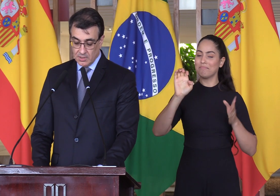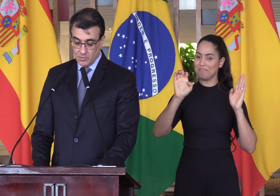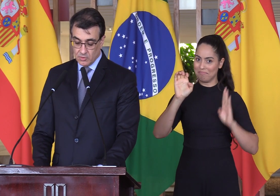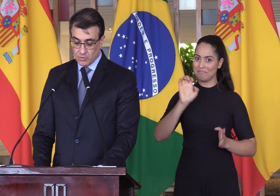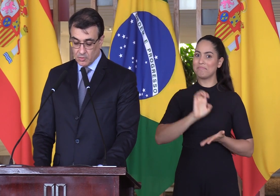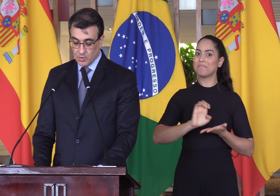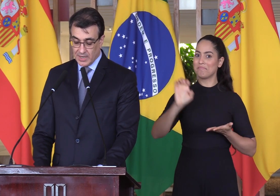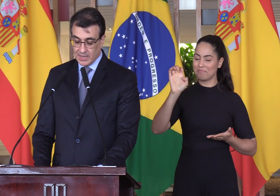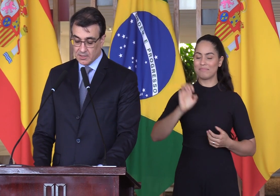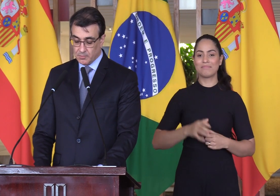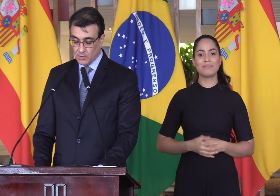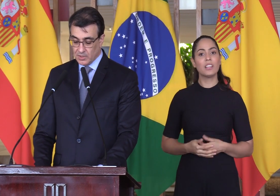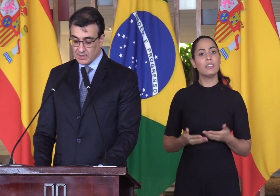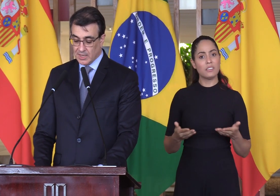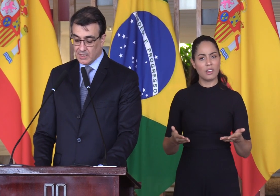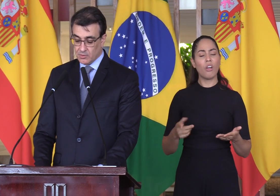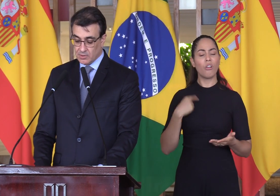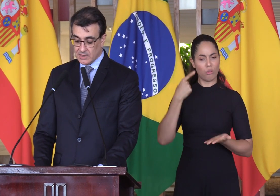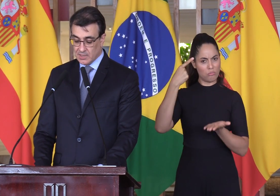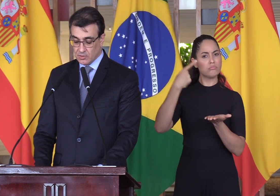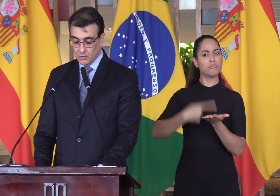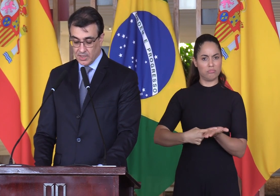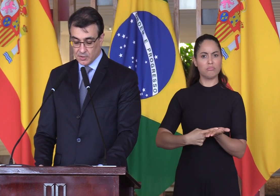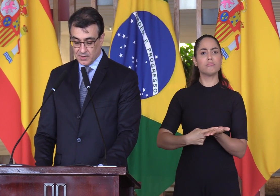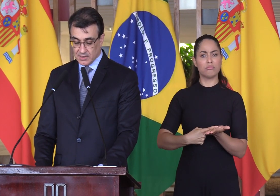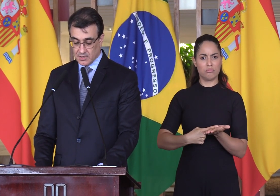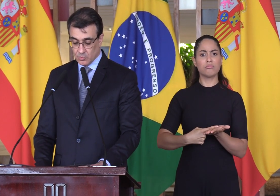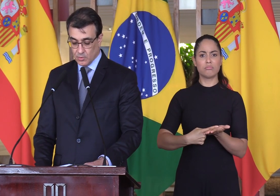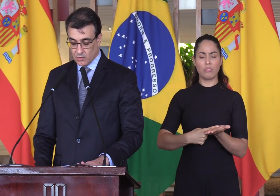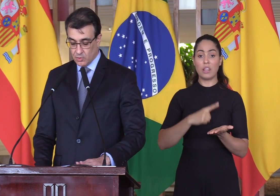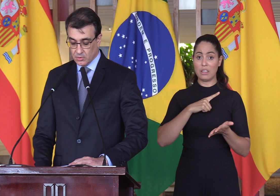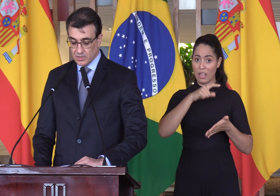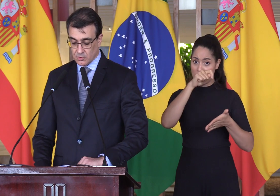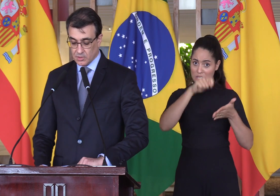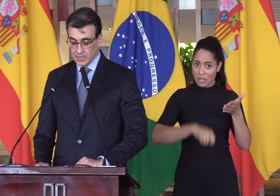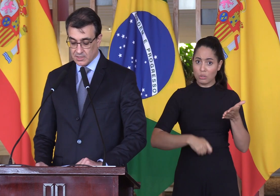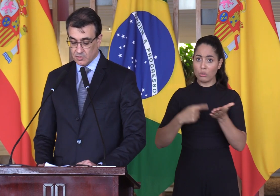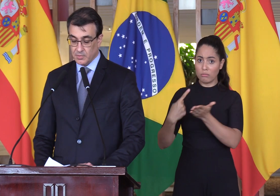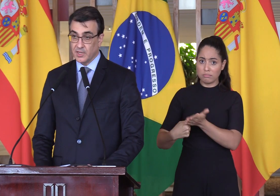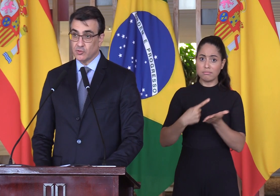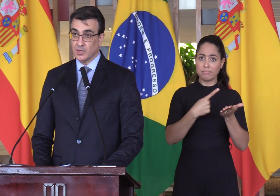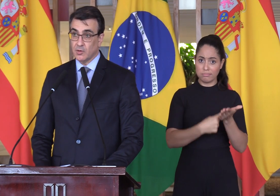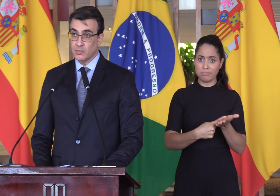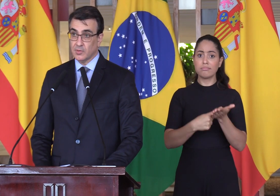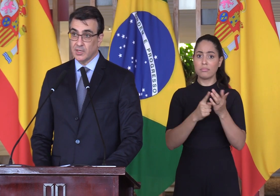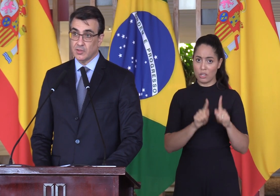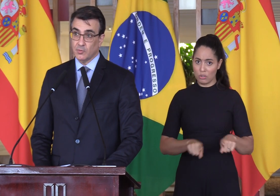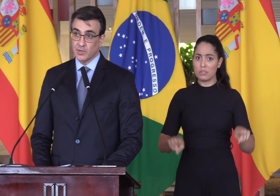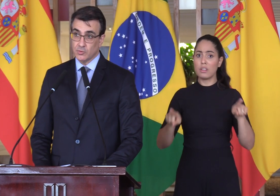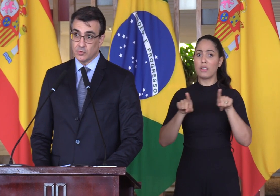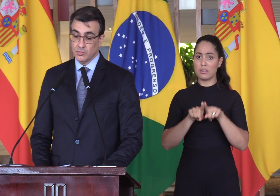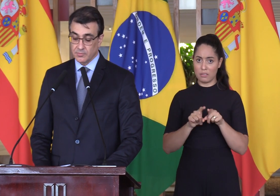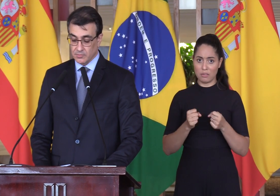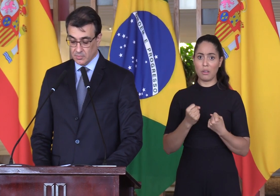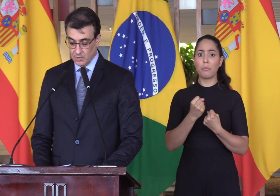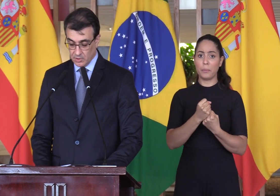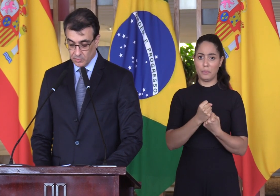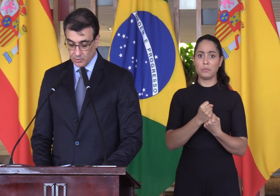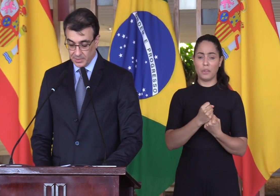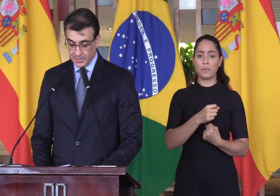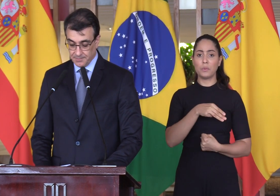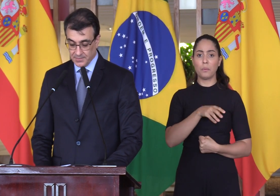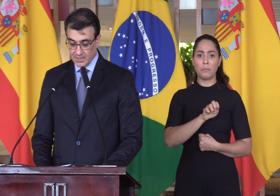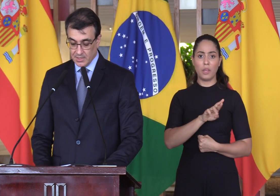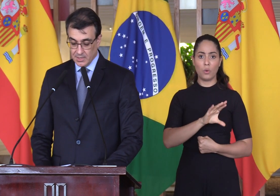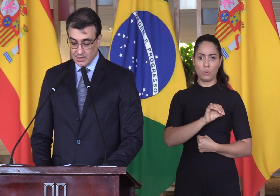Concordamos sobre o caráter prioritário da assinatura e ratificação do acordo de associação bi-regional entre o Mercosul e a